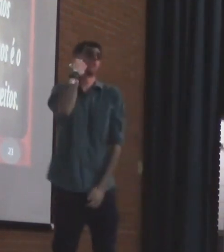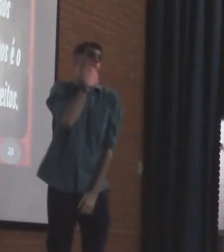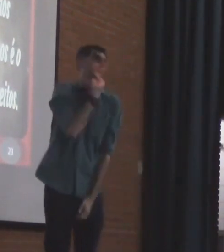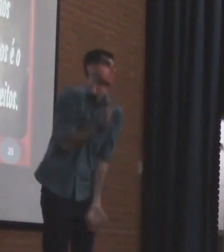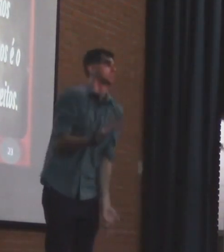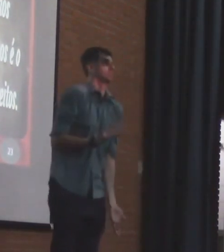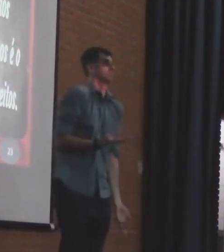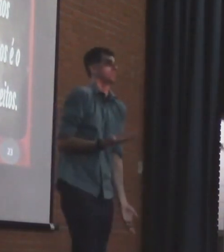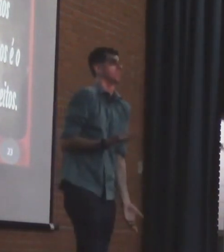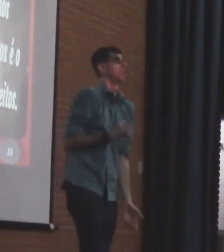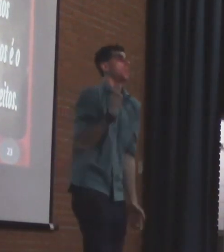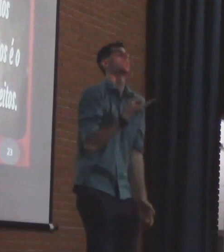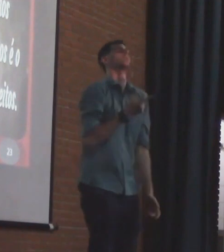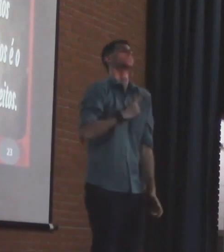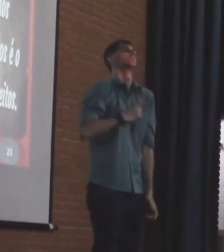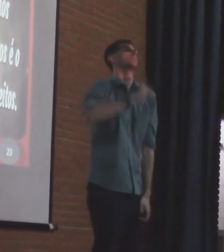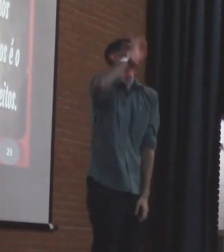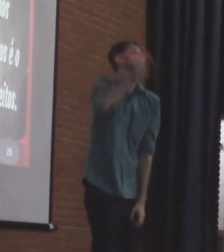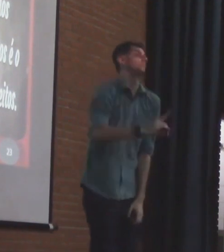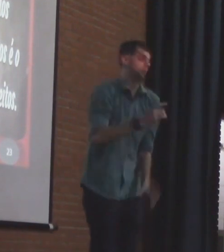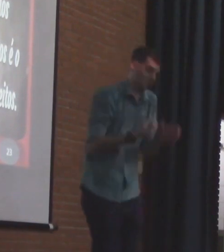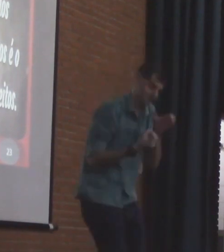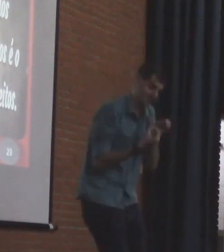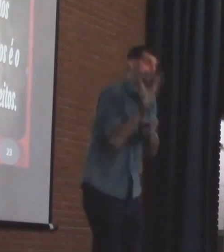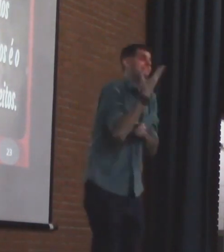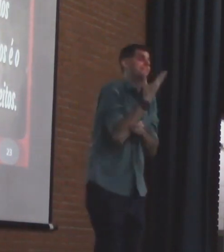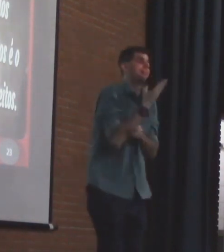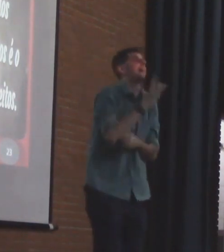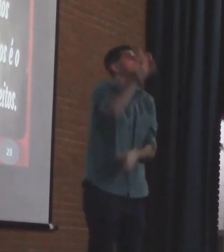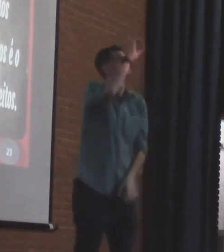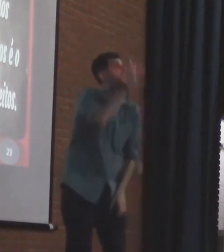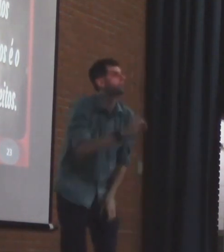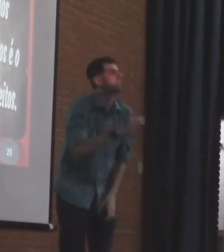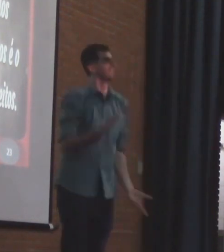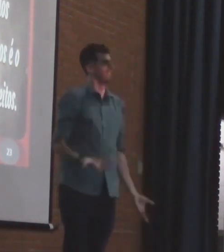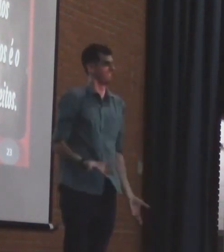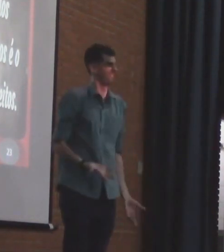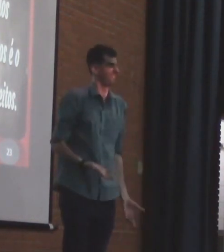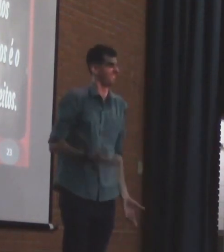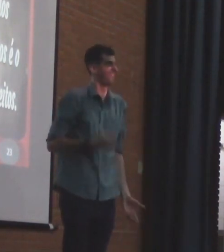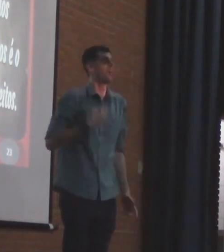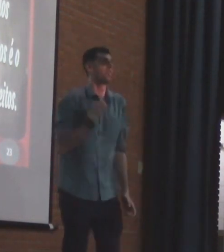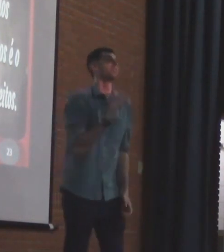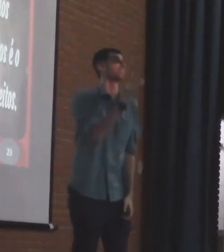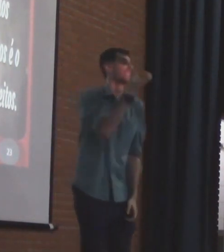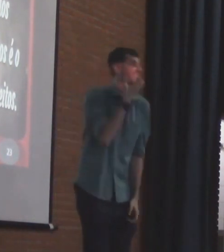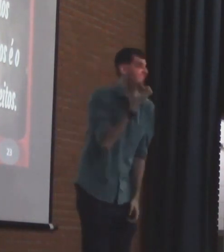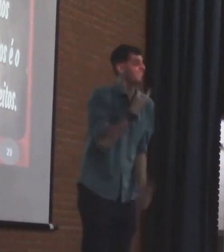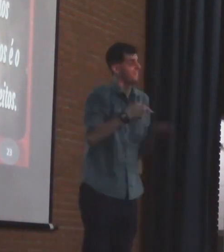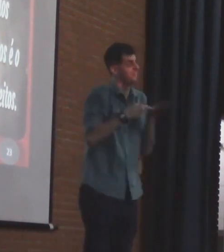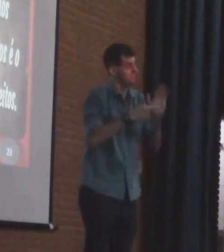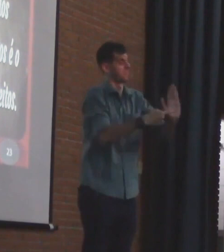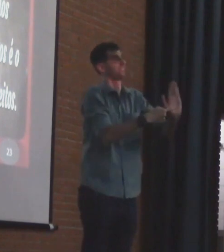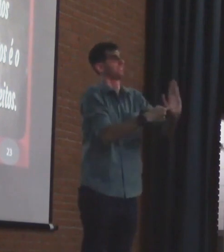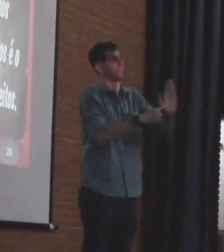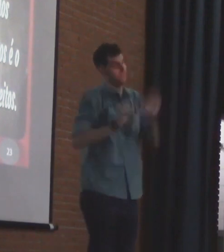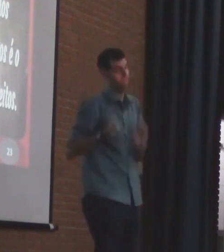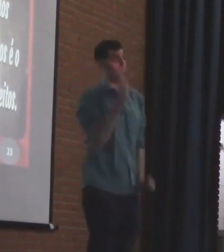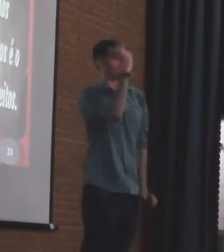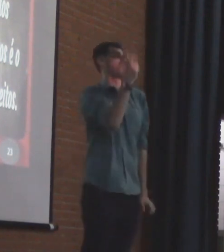a visibilidade de nós como sujeito surdo, nosso direito, né? A criação dos nossos direitos,